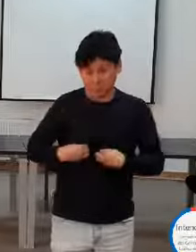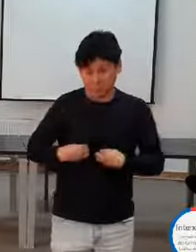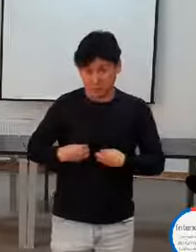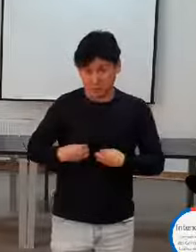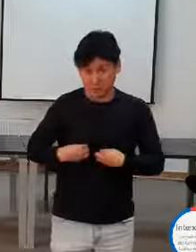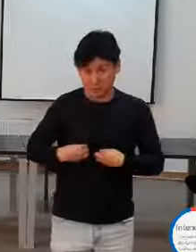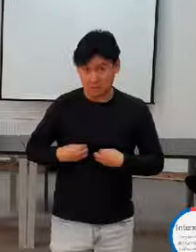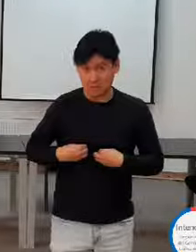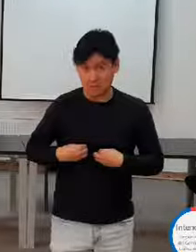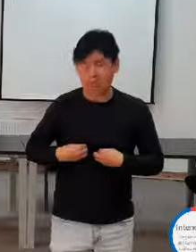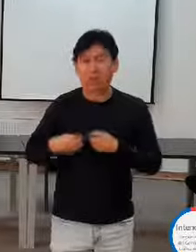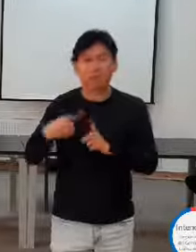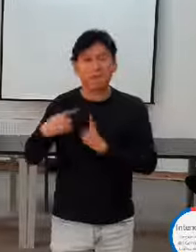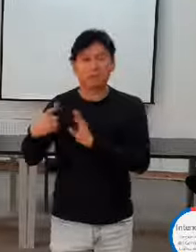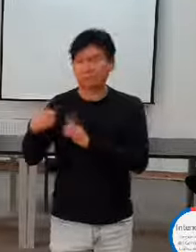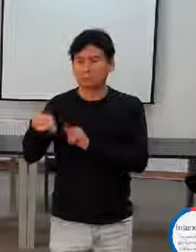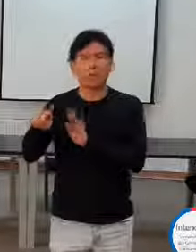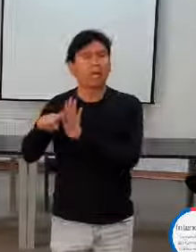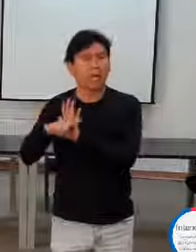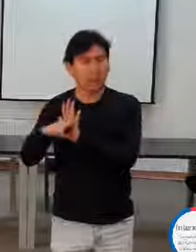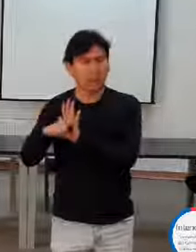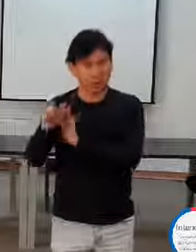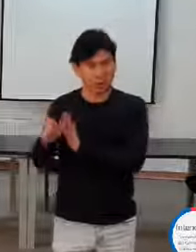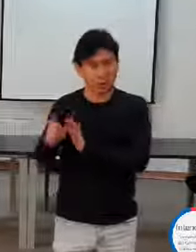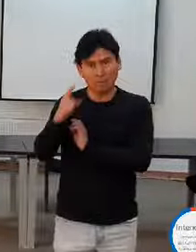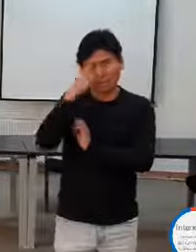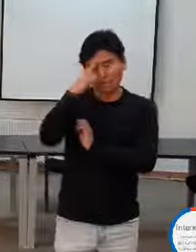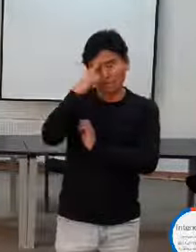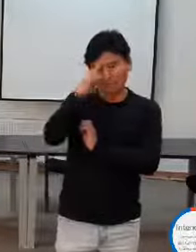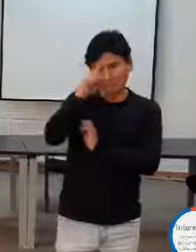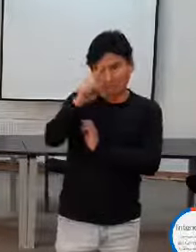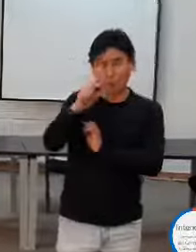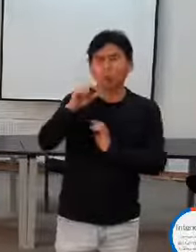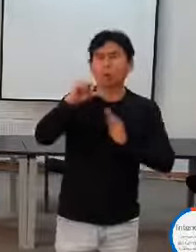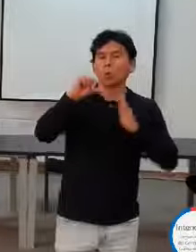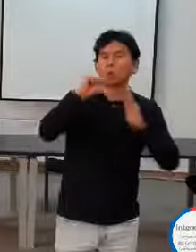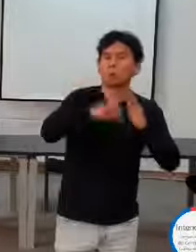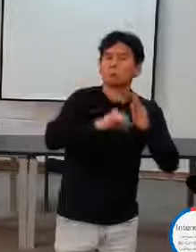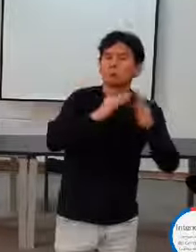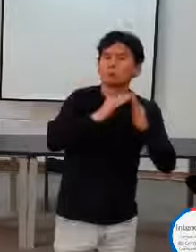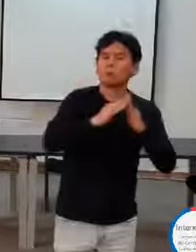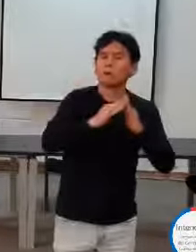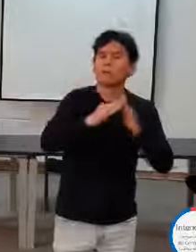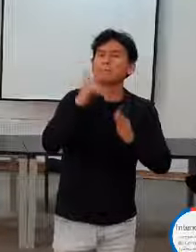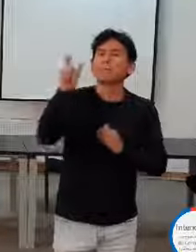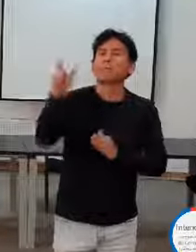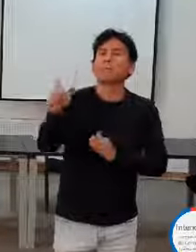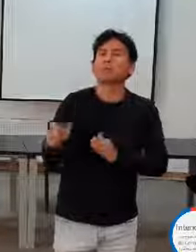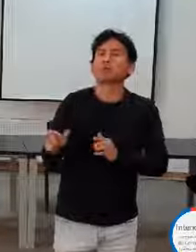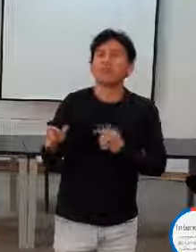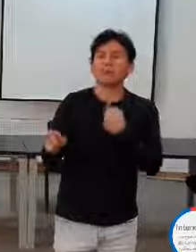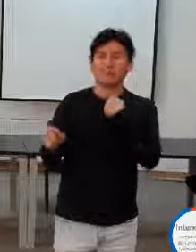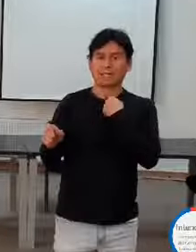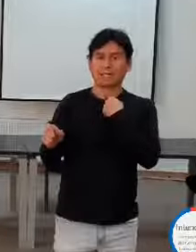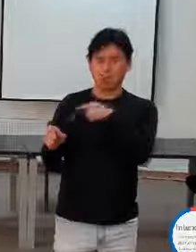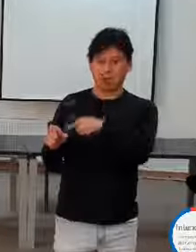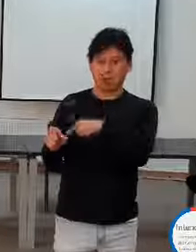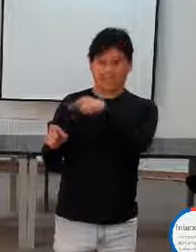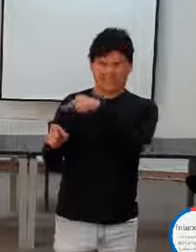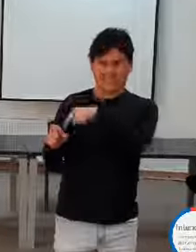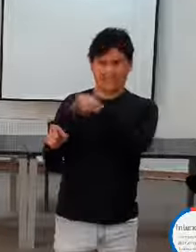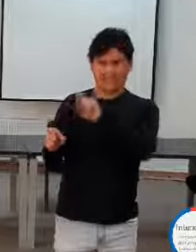no está dentro de los casos positivos, pero es importante destacar que la cuarentena es del paciente afectado o